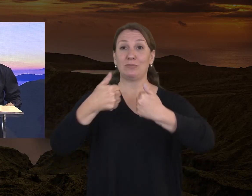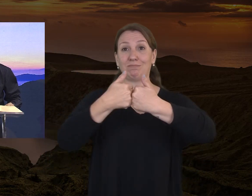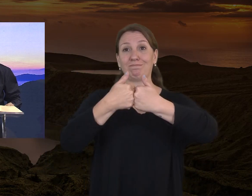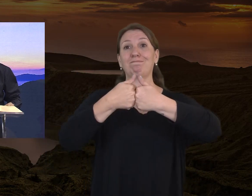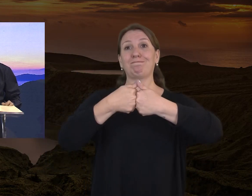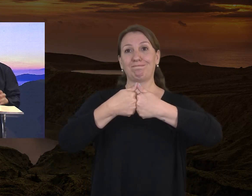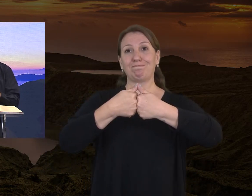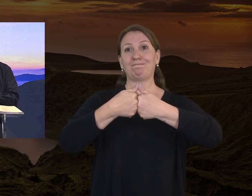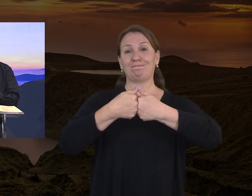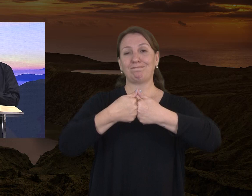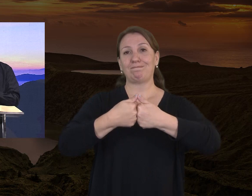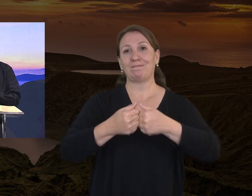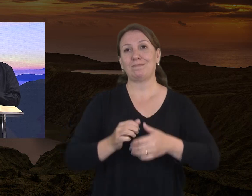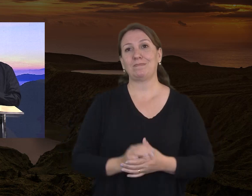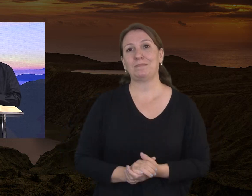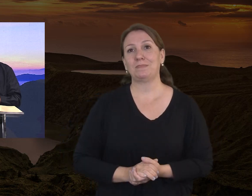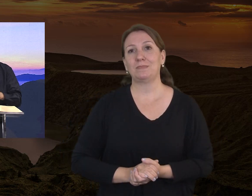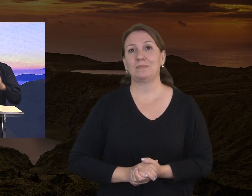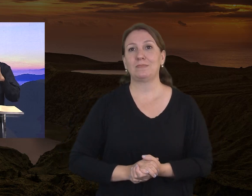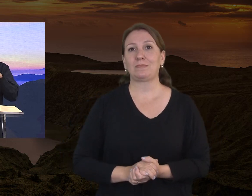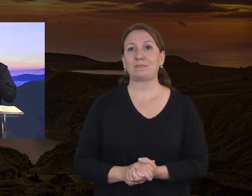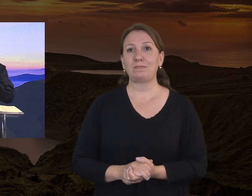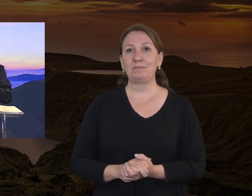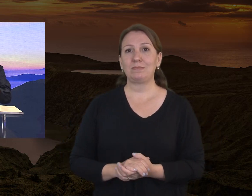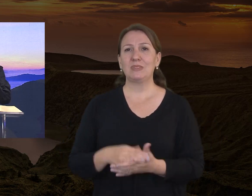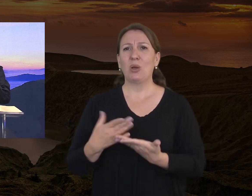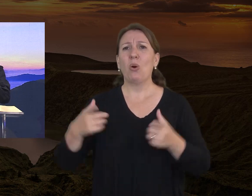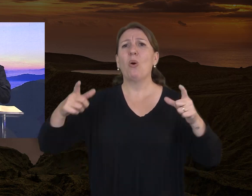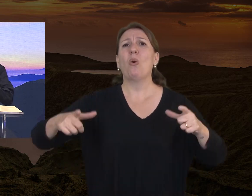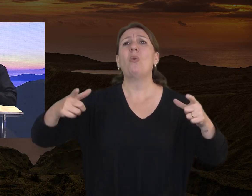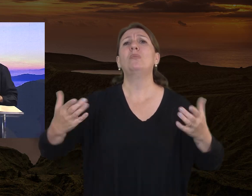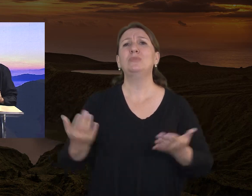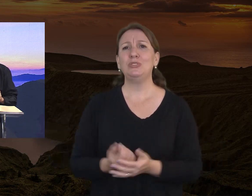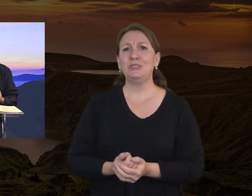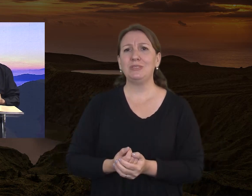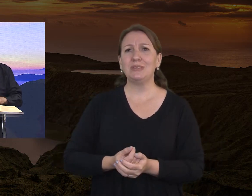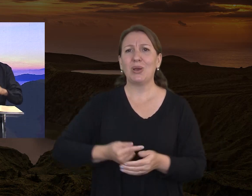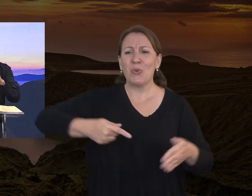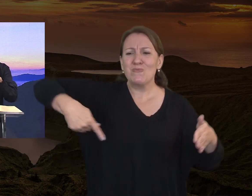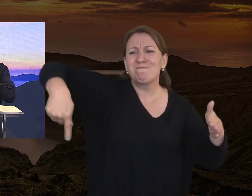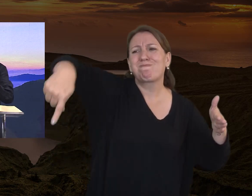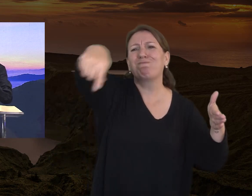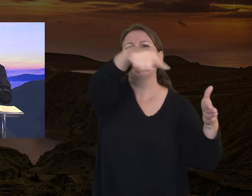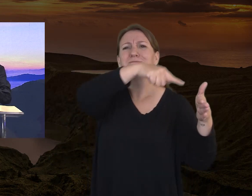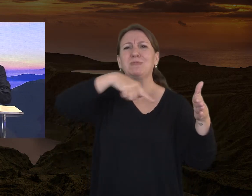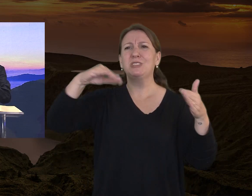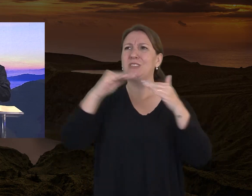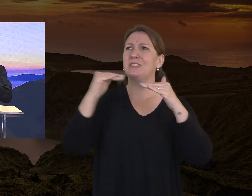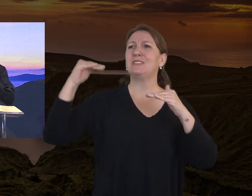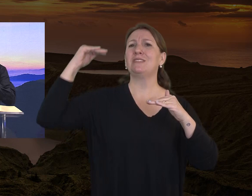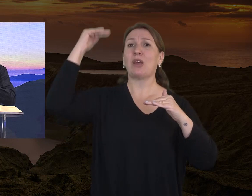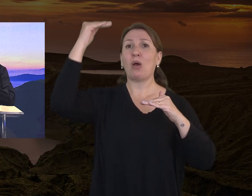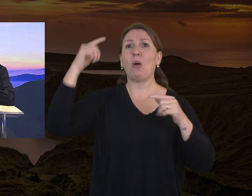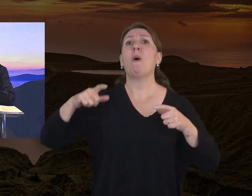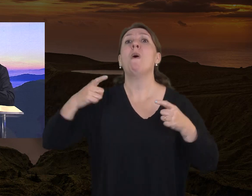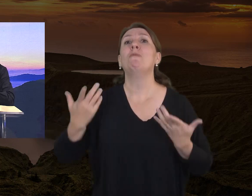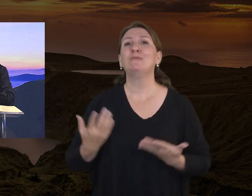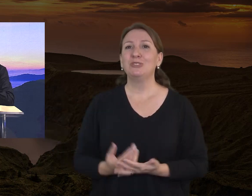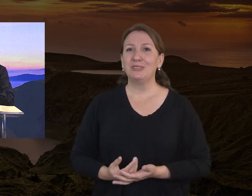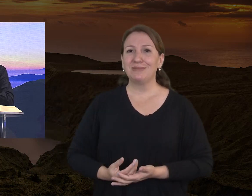da Aliança. Portanto, meus queridos irmãos, onde está o Santo dos Santos hoje? O Santo dos Santos está no